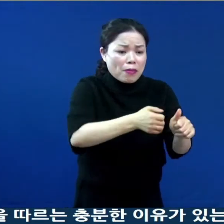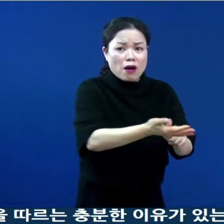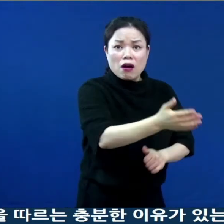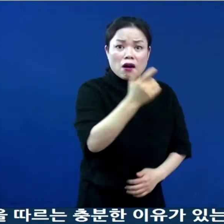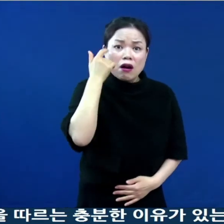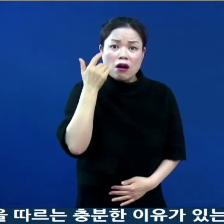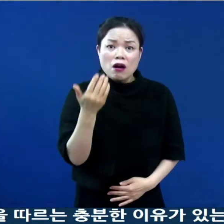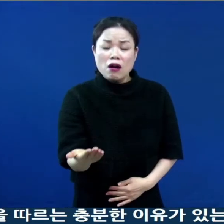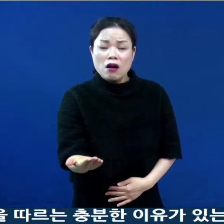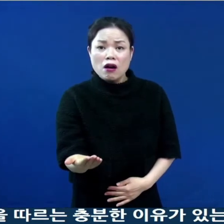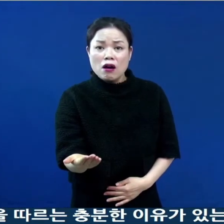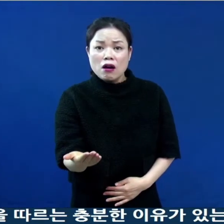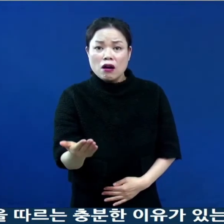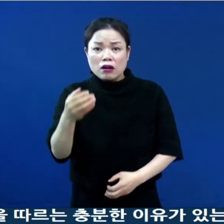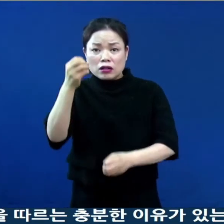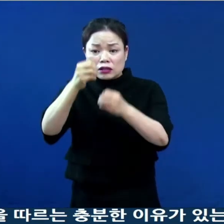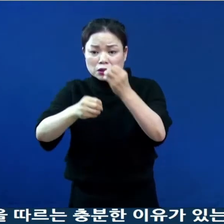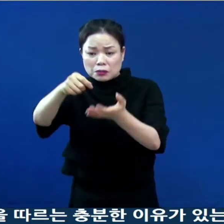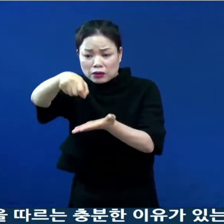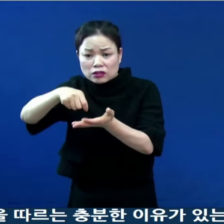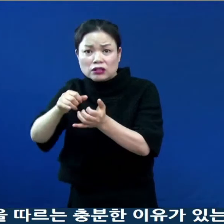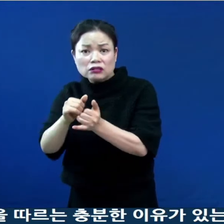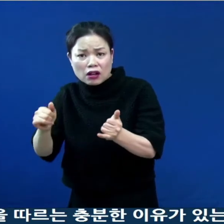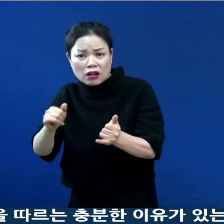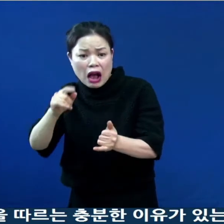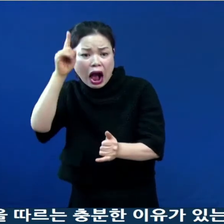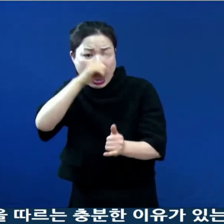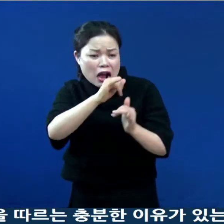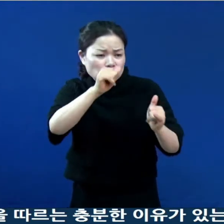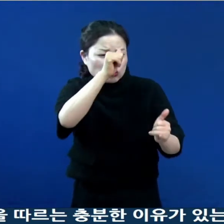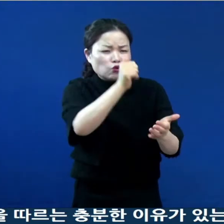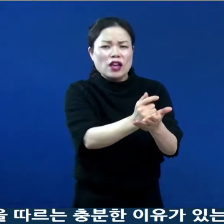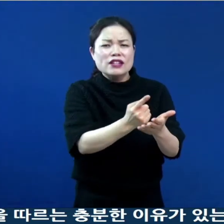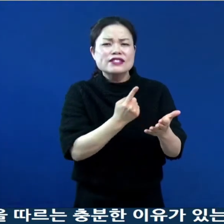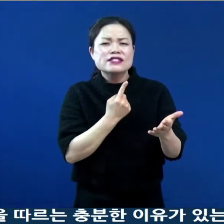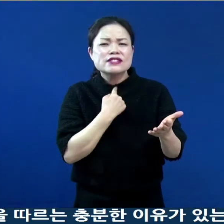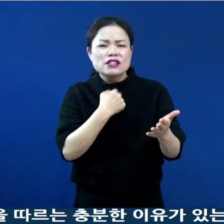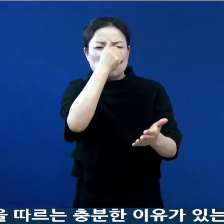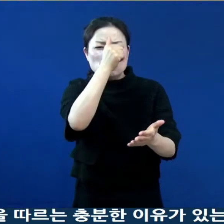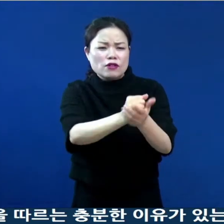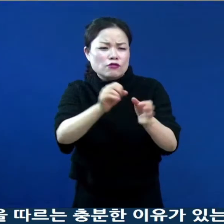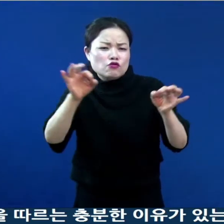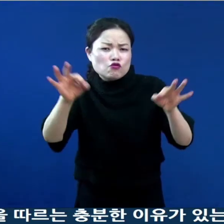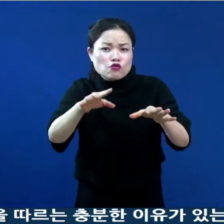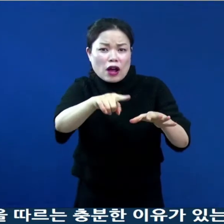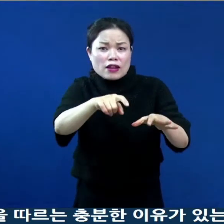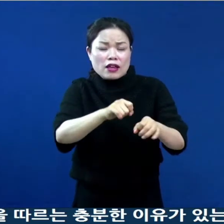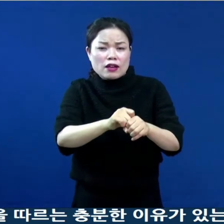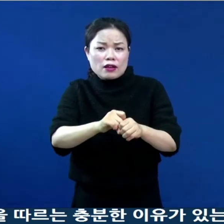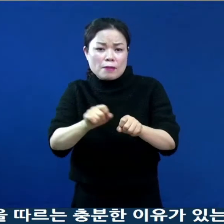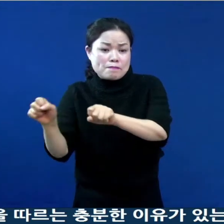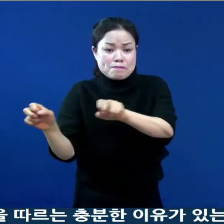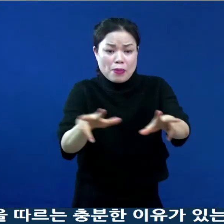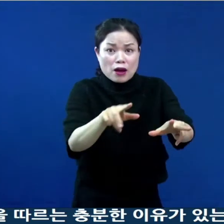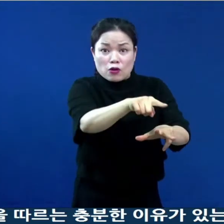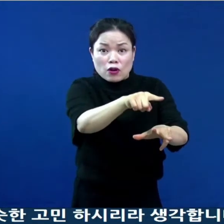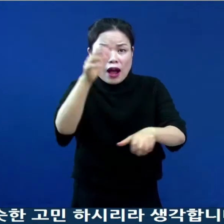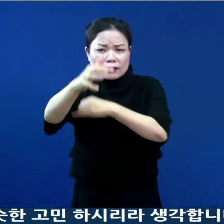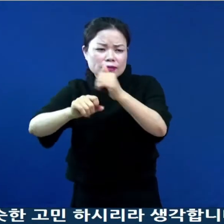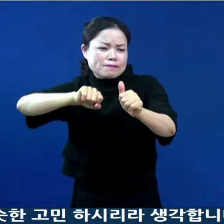않으실까? 시편 기자는 하나님께서 만약 악인들이 죄를 짓고 죄를 짓는 그 순간에 곧바로